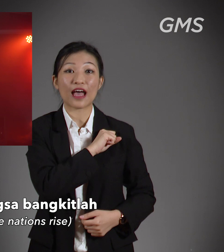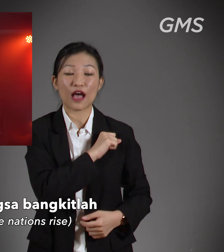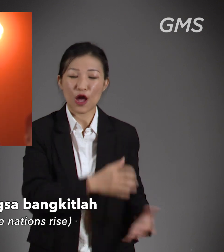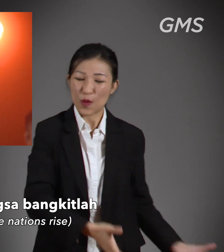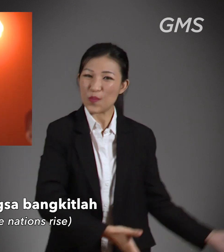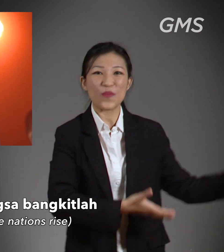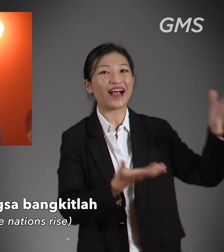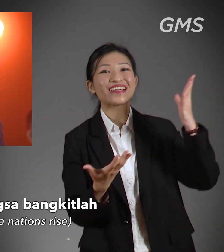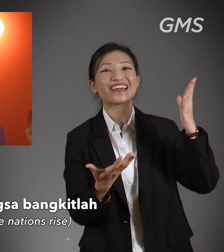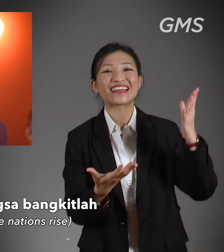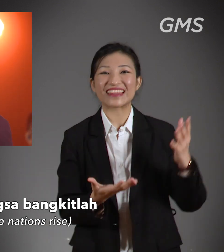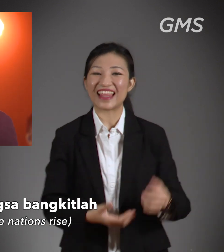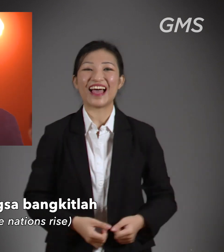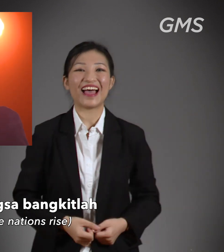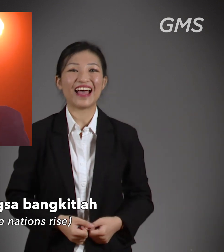Bangsa-bangsa